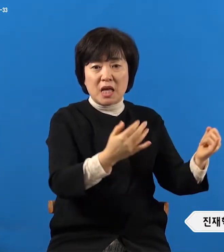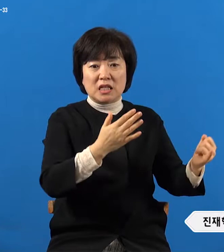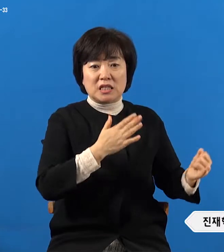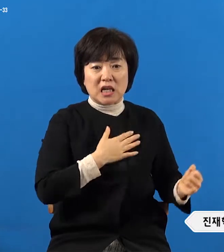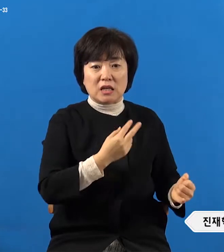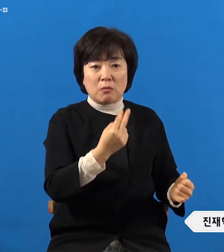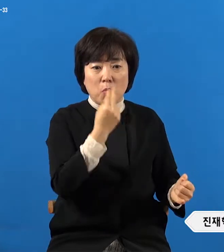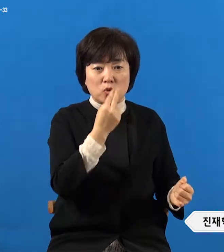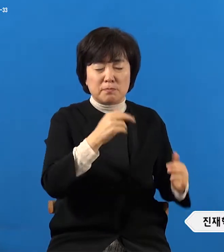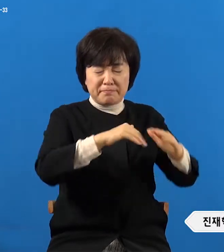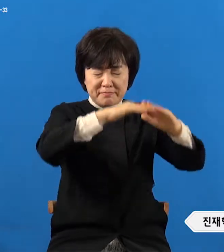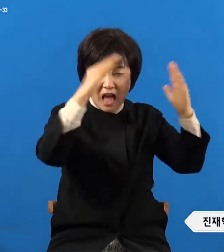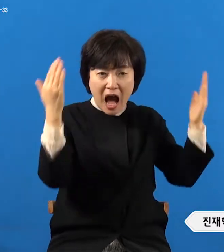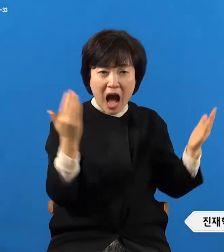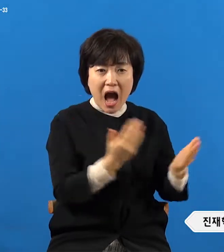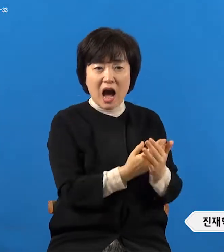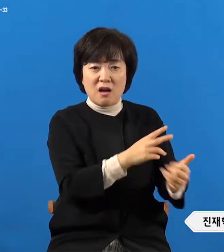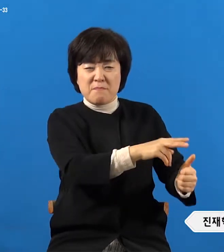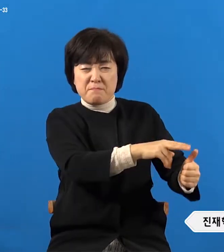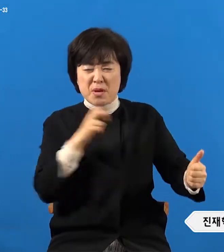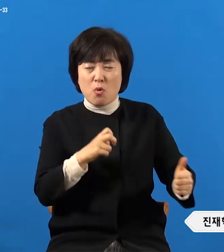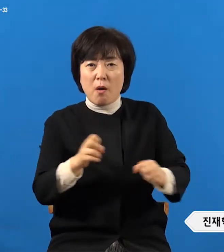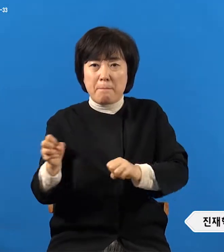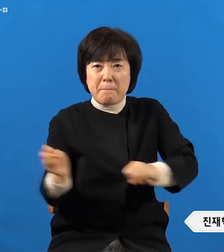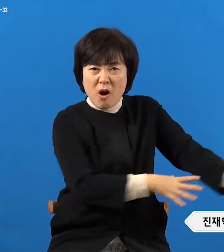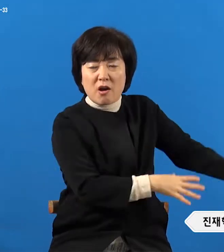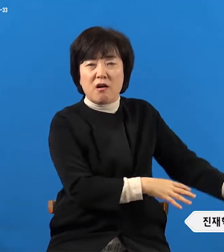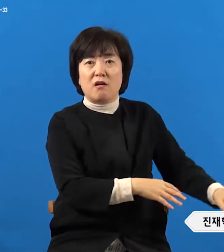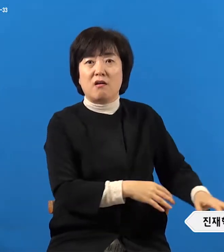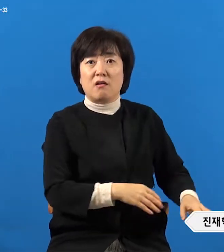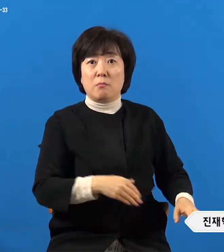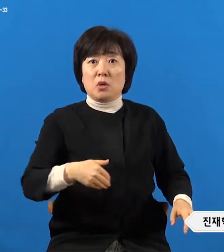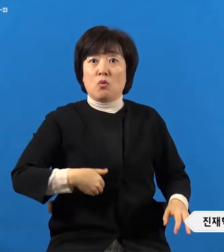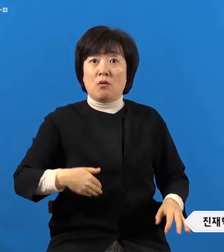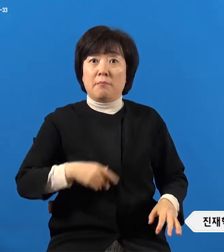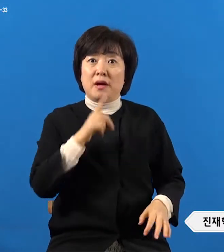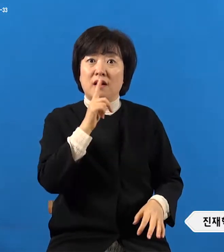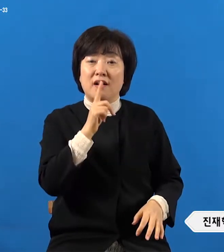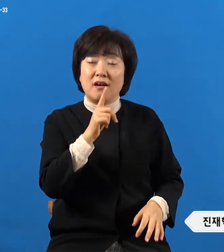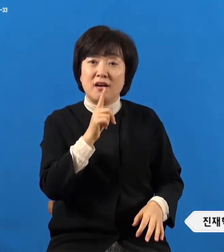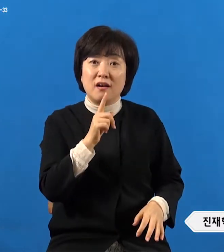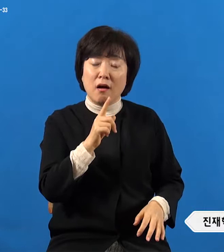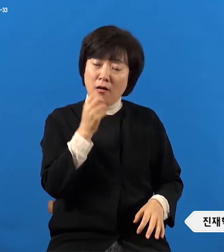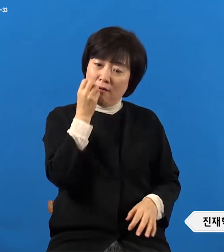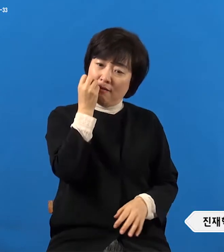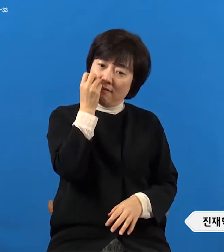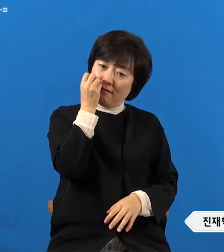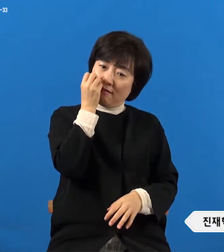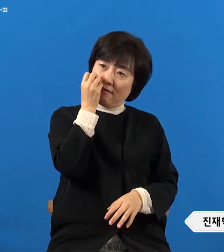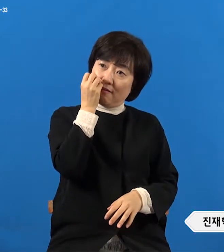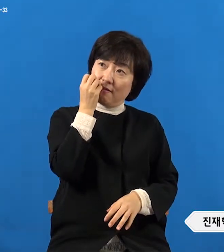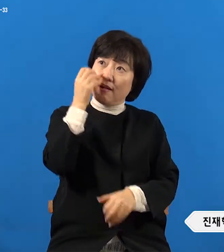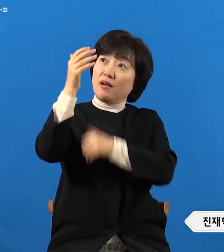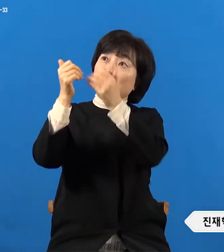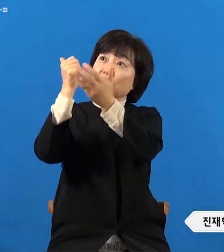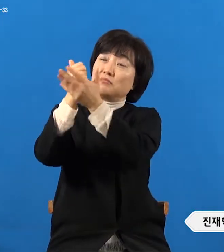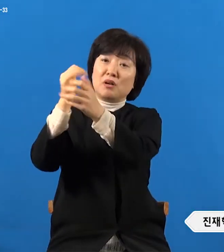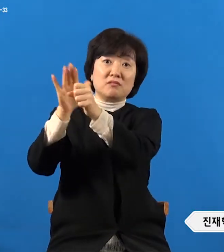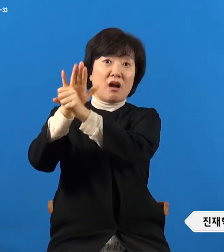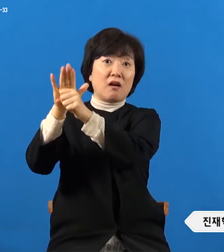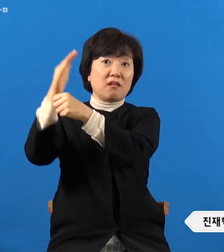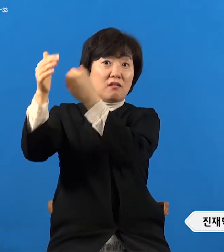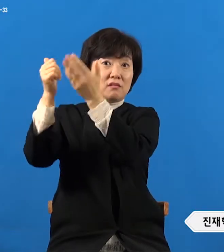자기 목숨까지 미워하지 않다고. 무엇인가 이상함을 느낍니다. 성경은 하나님을 사랑의 하나님이라고